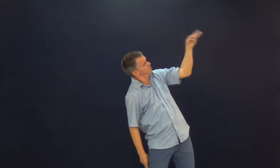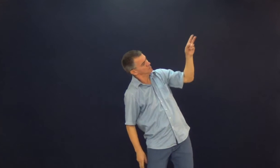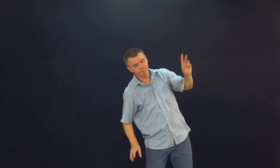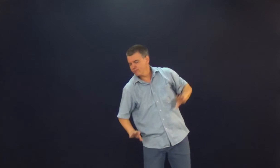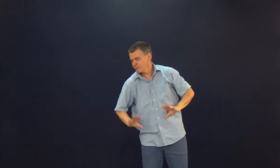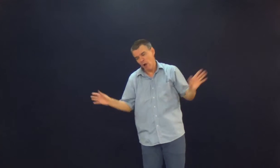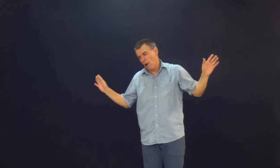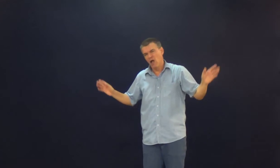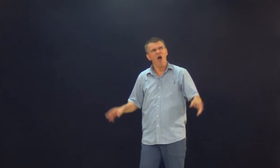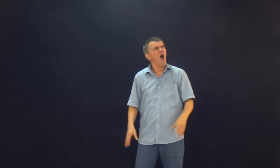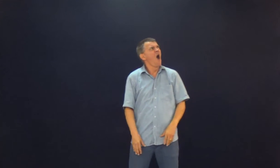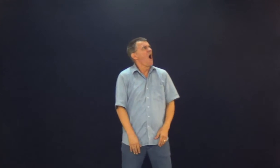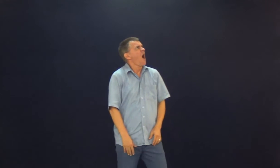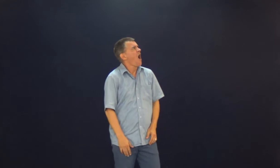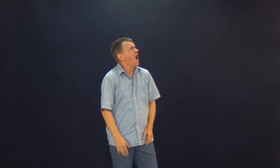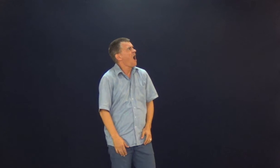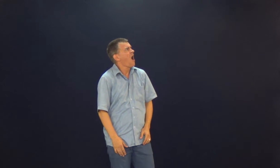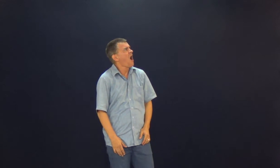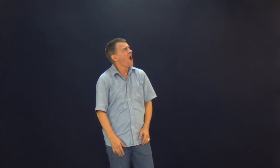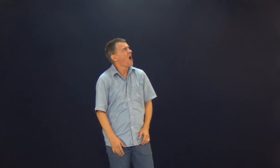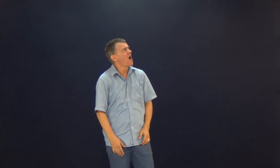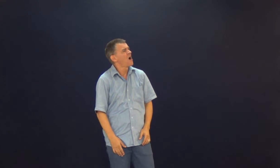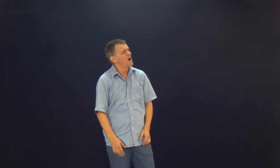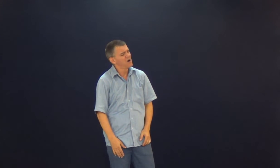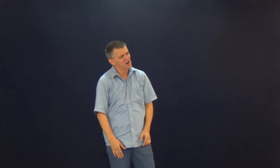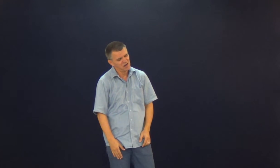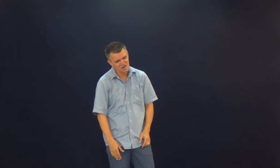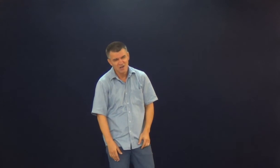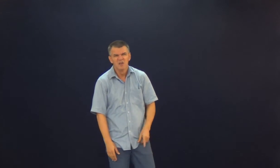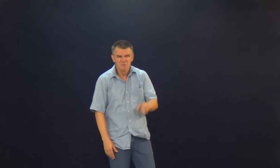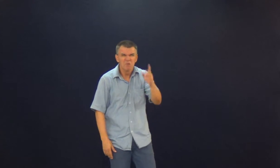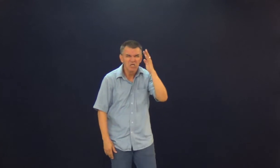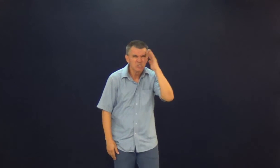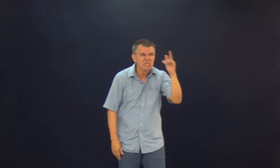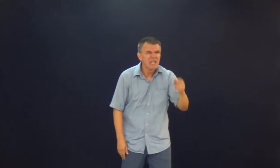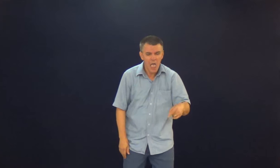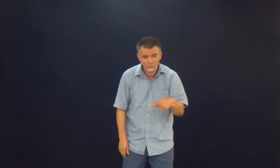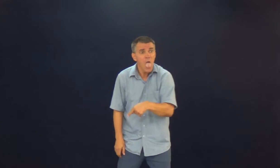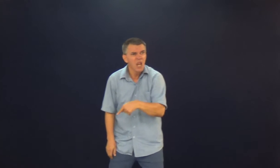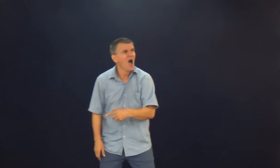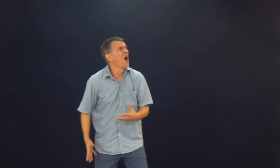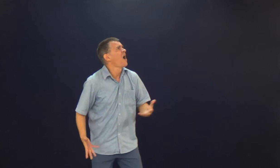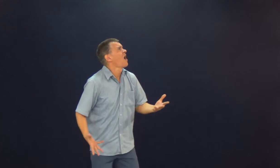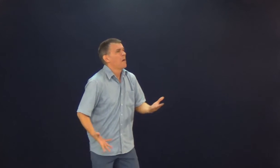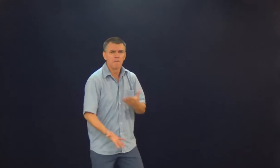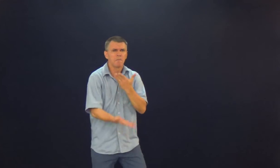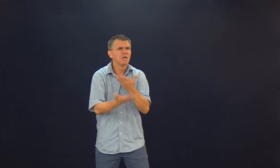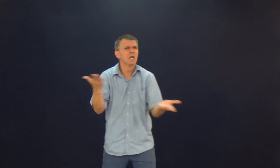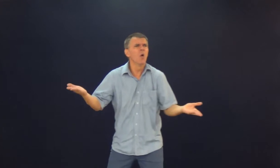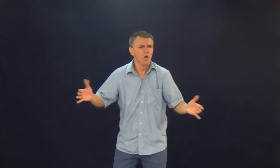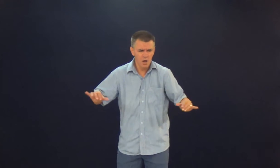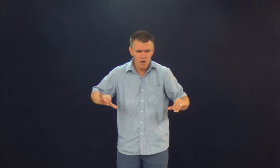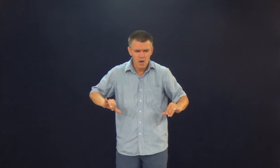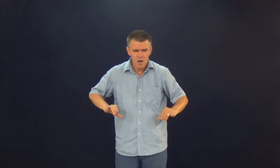permanecer o que se imagina essa cena perdeu